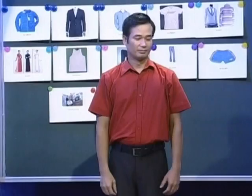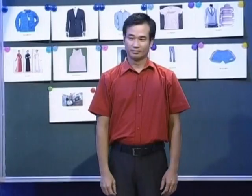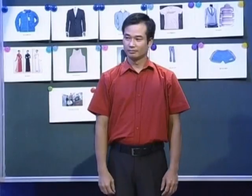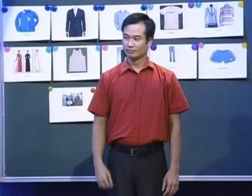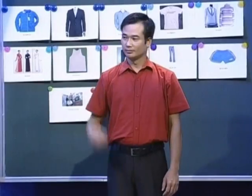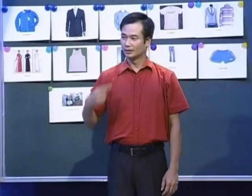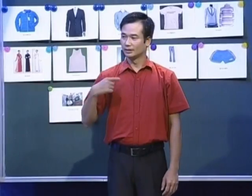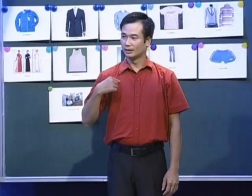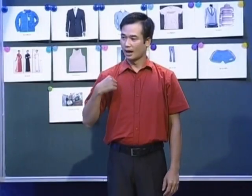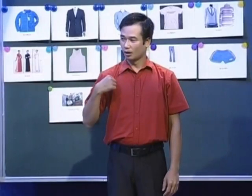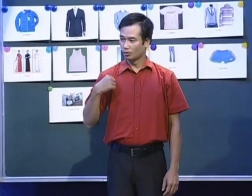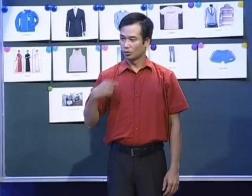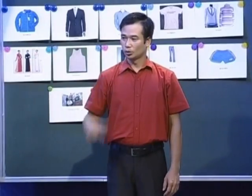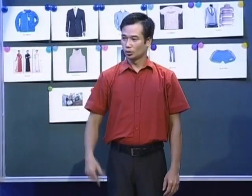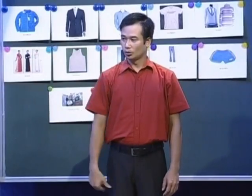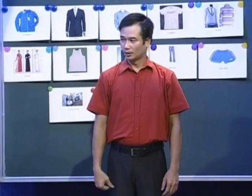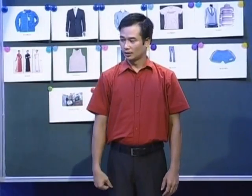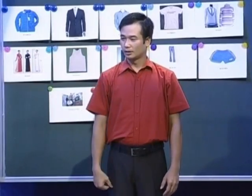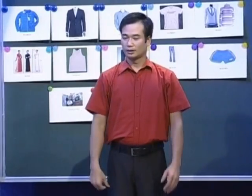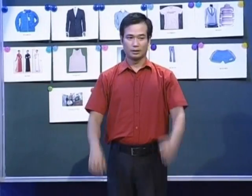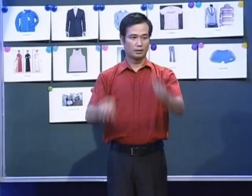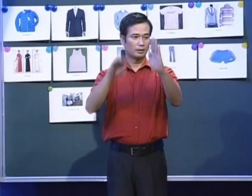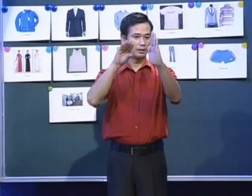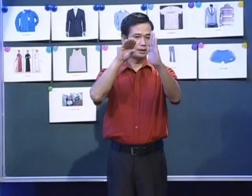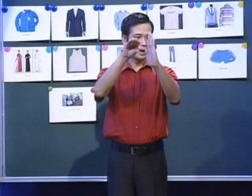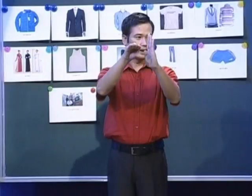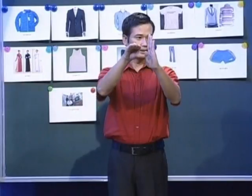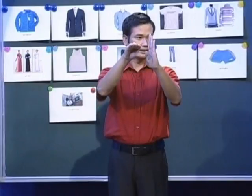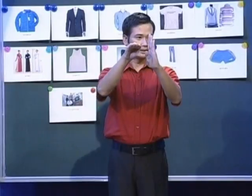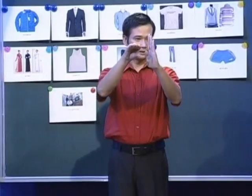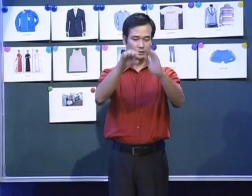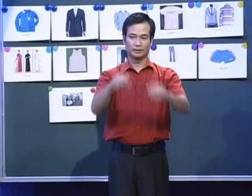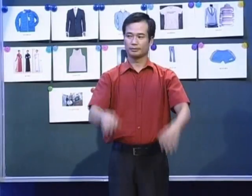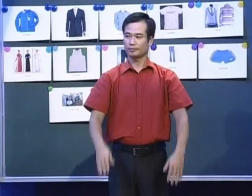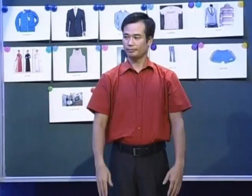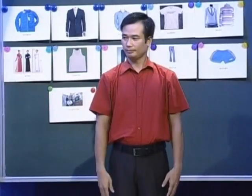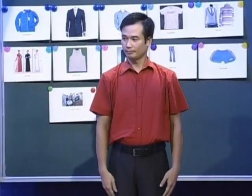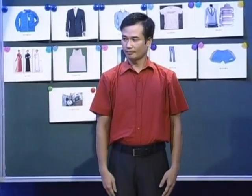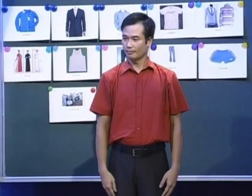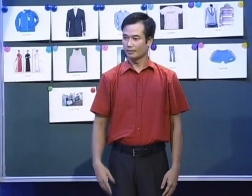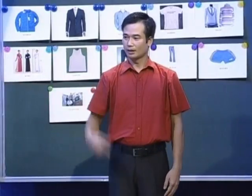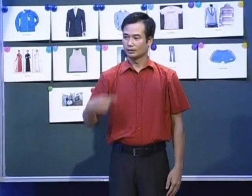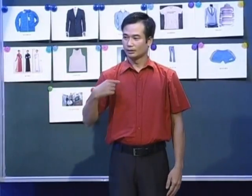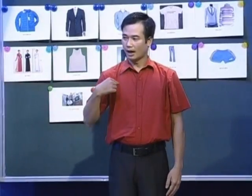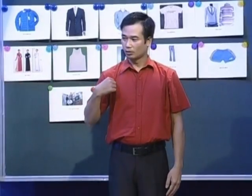Động tác thứ nhất, tay phải nắm, ngón cái và ngón trỏ mở ra nắm vào, di chuyển từ áo xuống quần. Động tác thứ